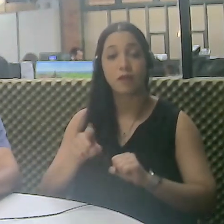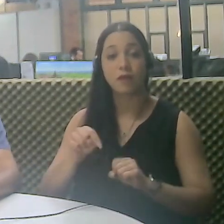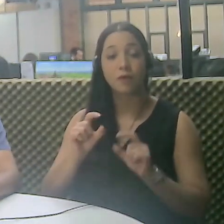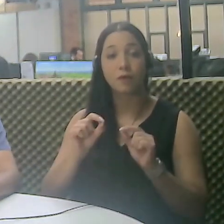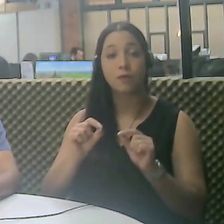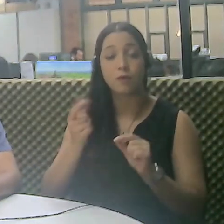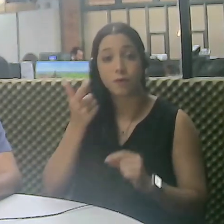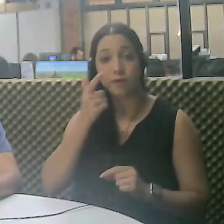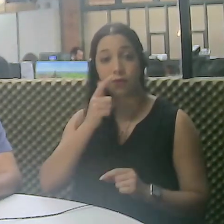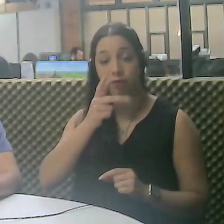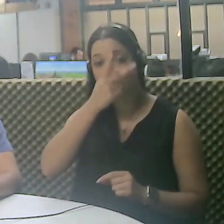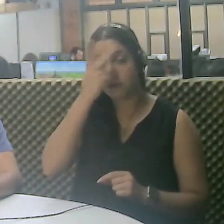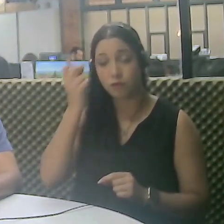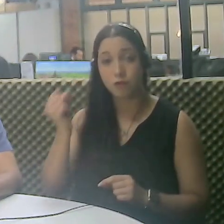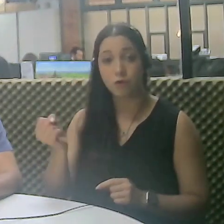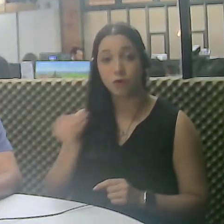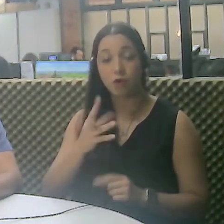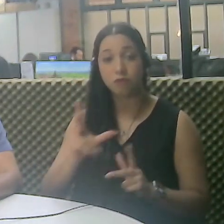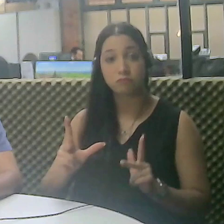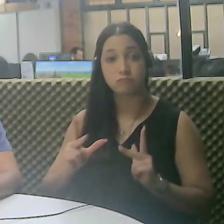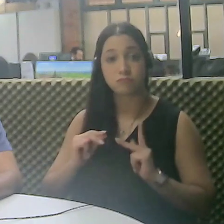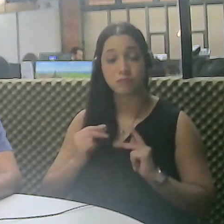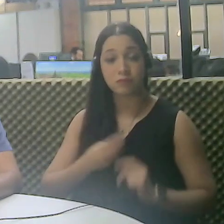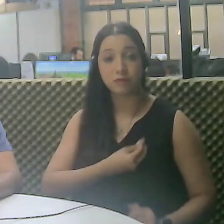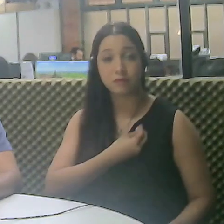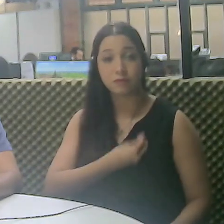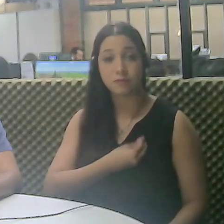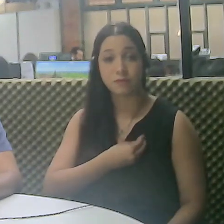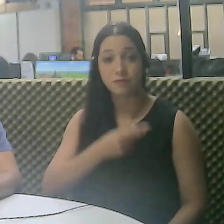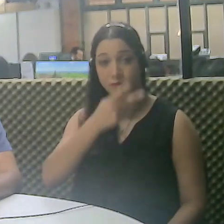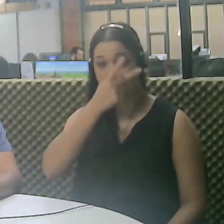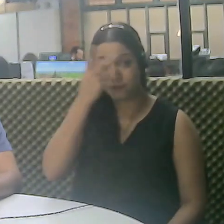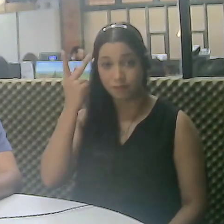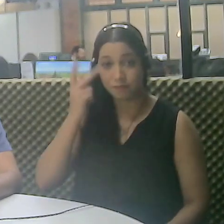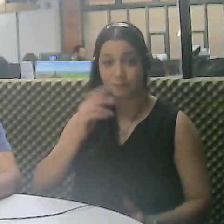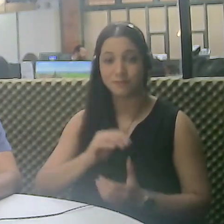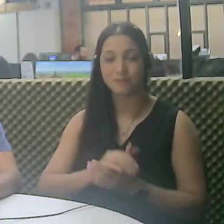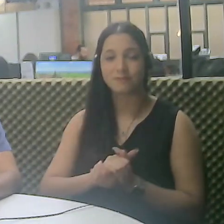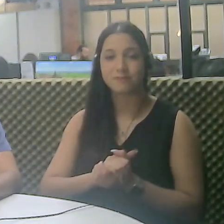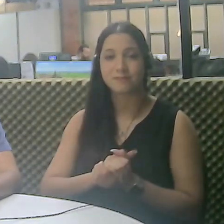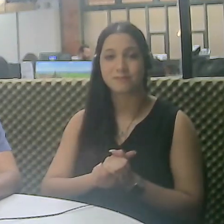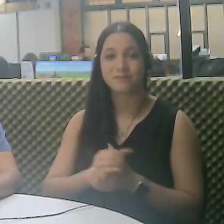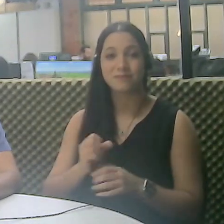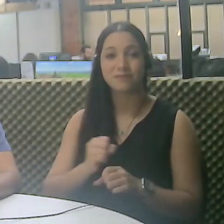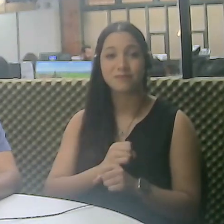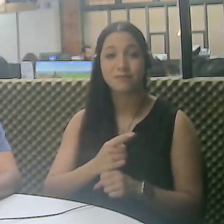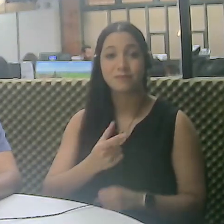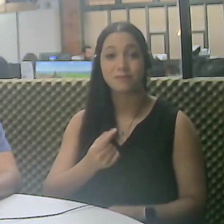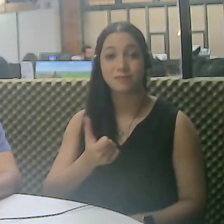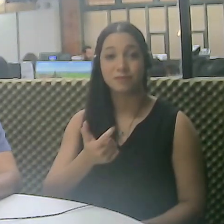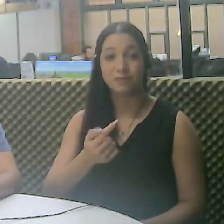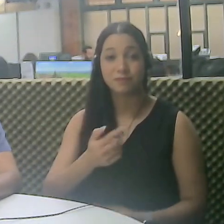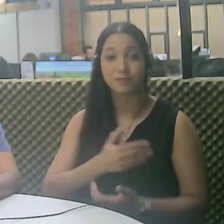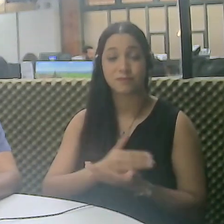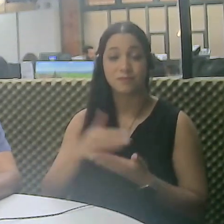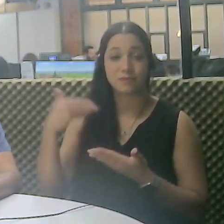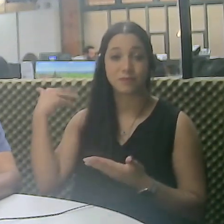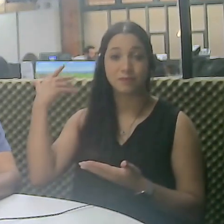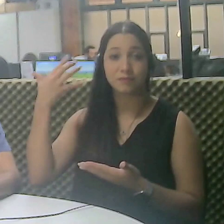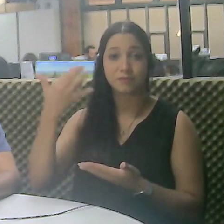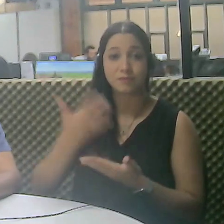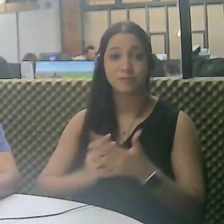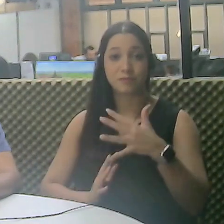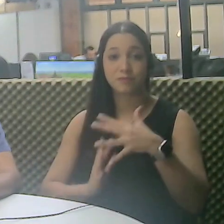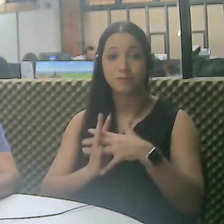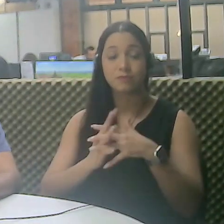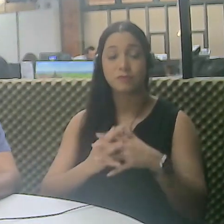trazer uma nova perspectiva na vida do formando. Desde 2017, a gestão municipal ultrapassou 22